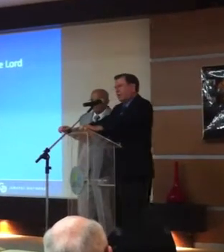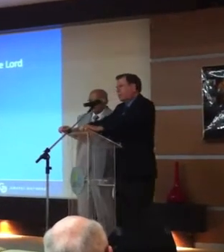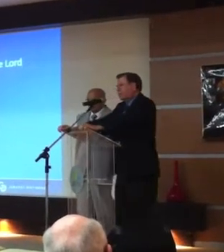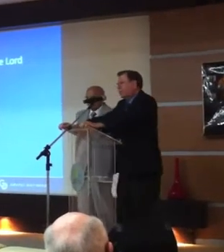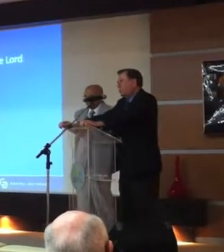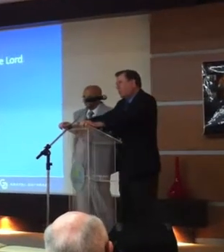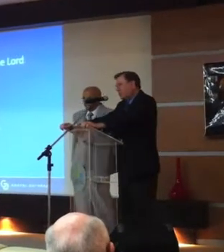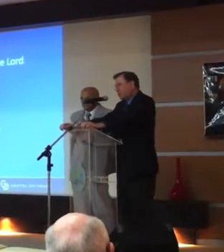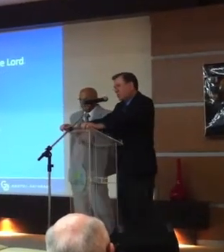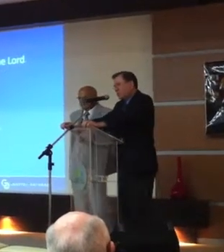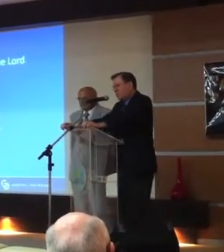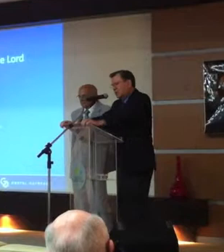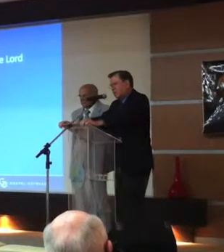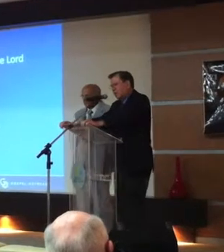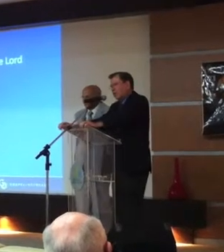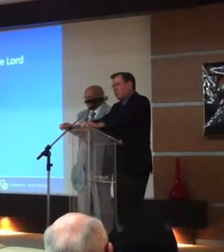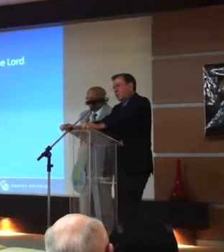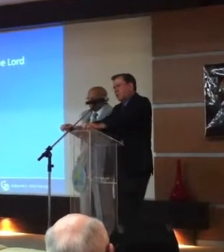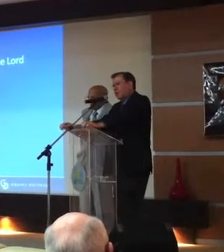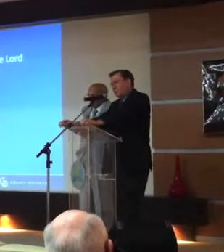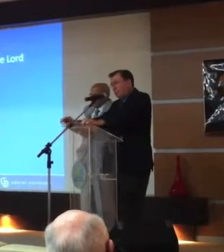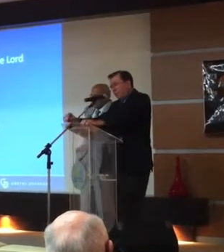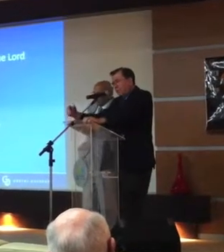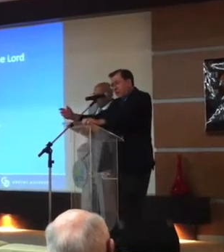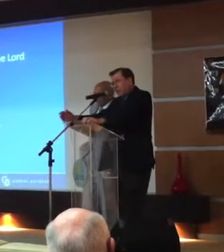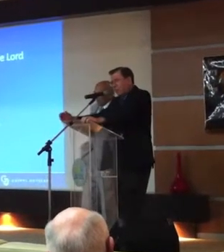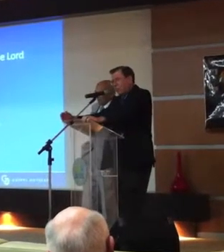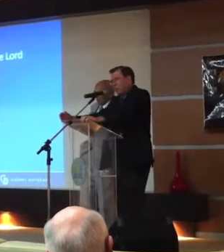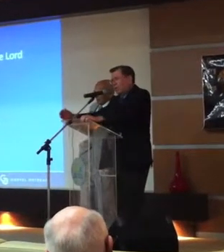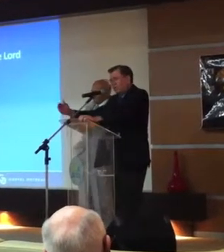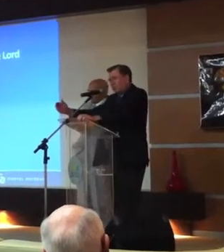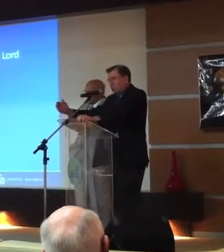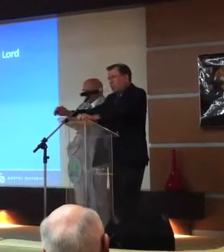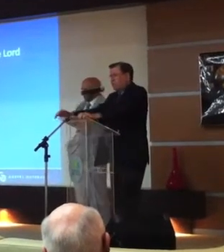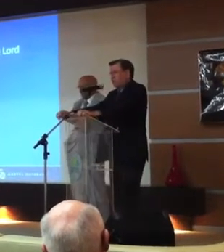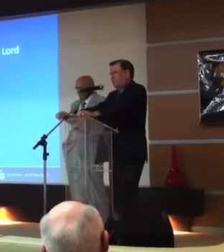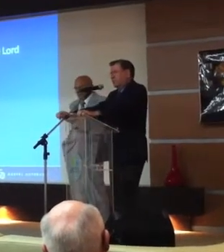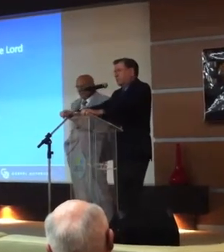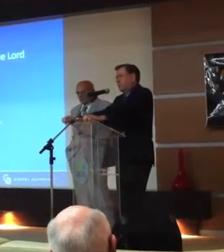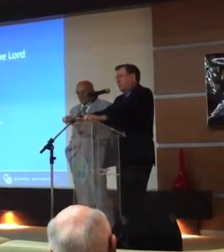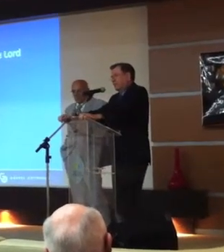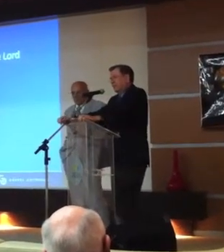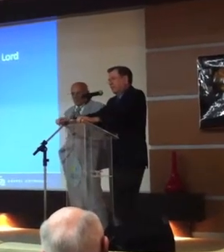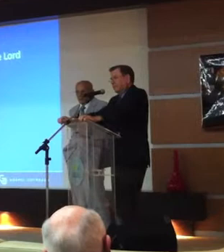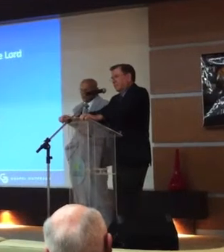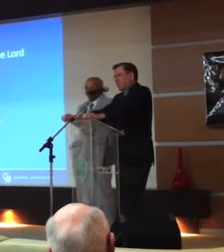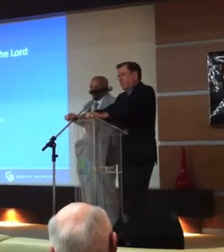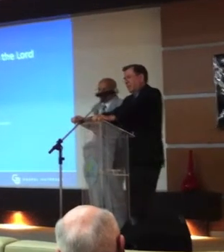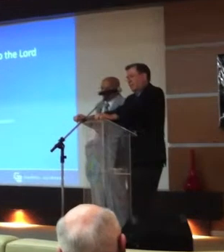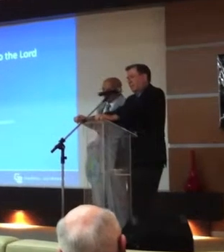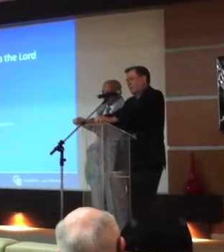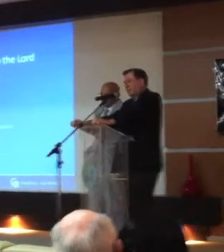very close to 2,000 workers that are being supported by gospel outreach through local missions. Nós temos